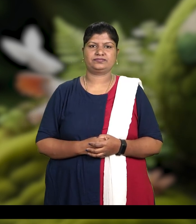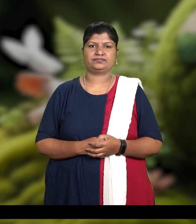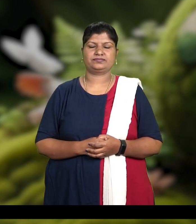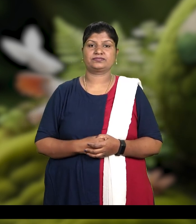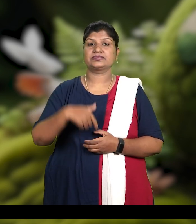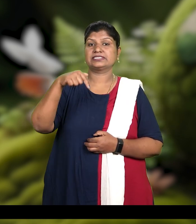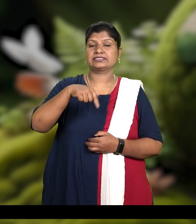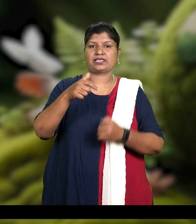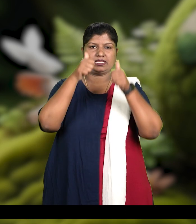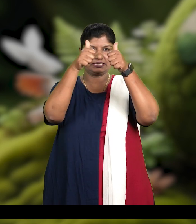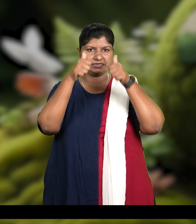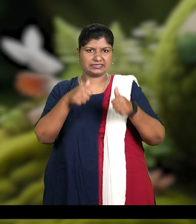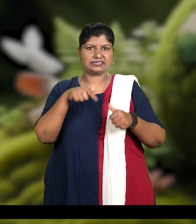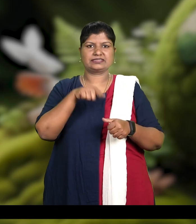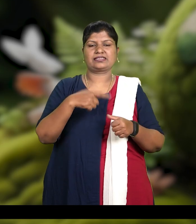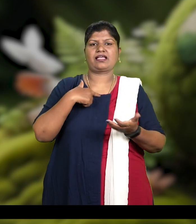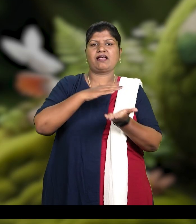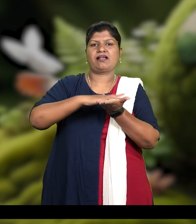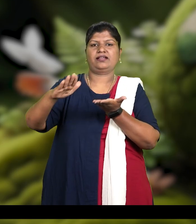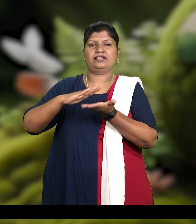म्हणून यामुळे जंगलांचा नाश होत आहे.